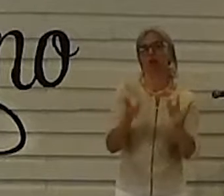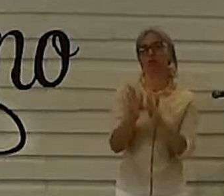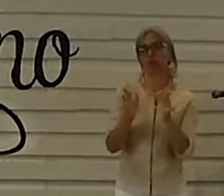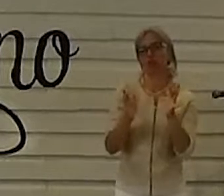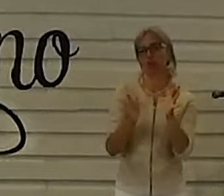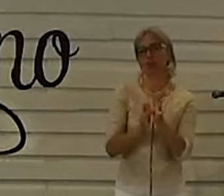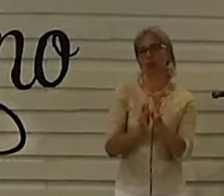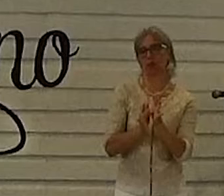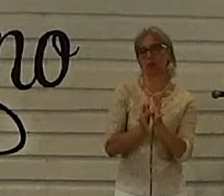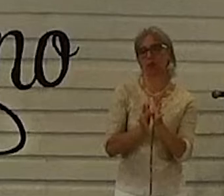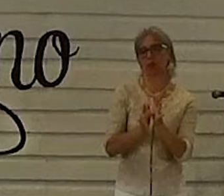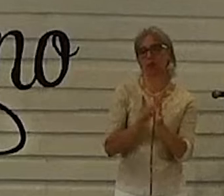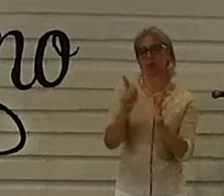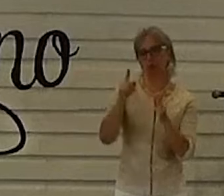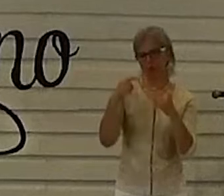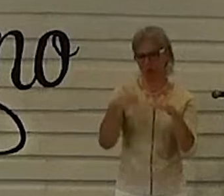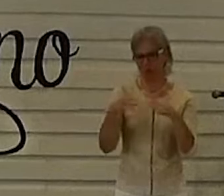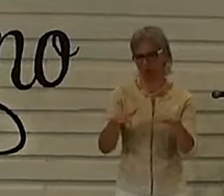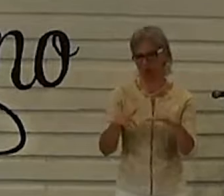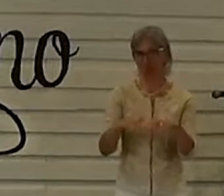Siete d'accordo o no?